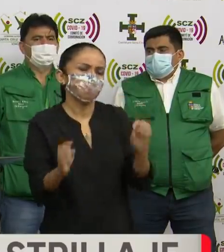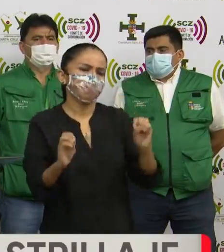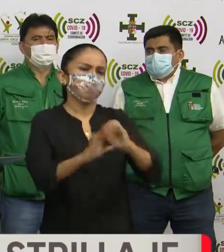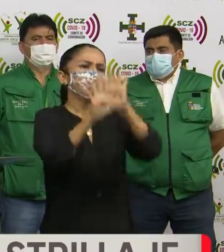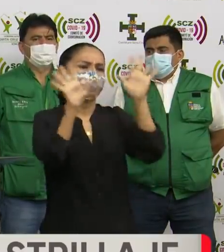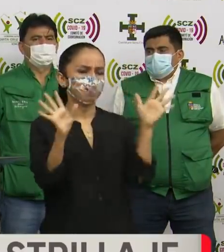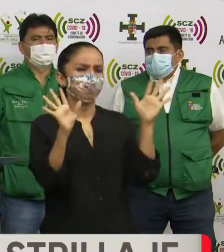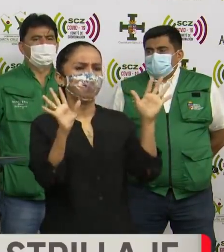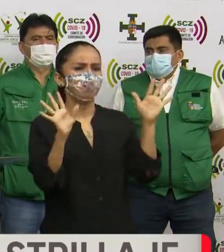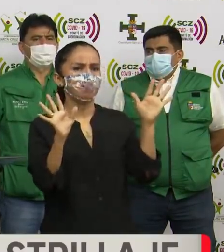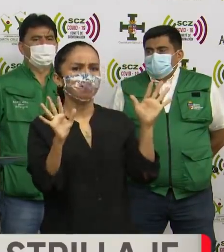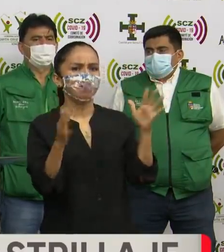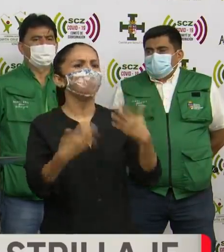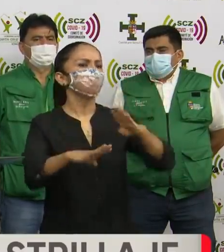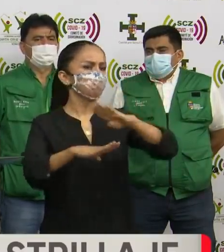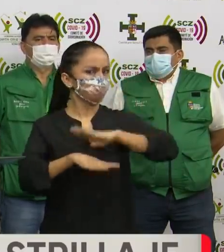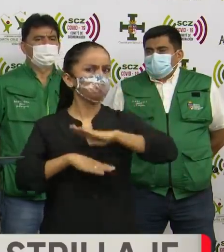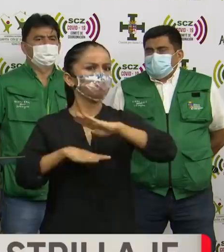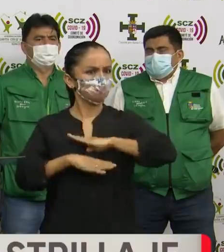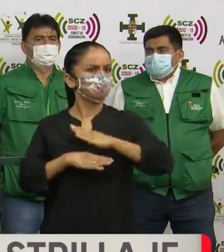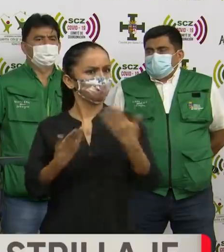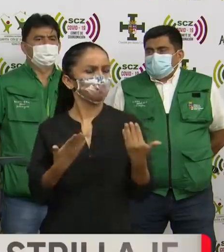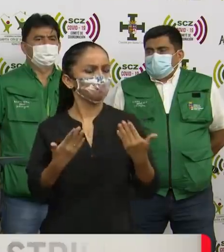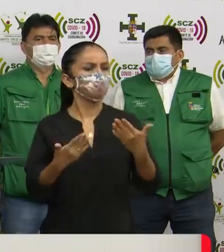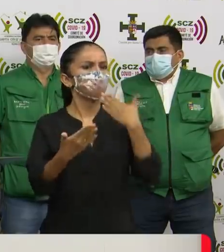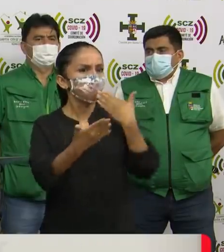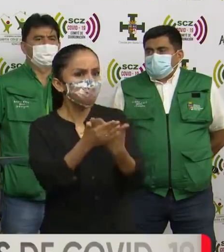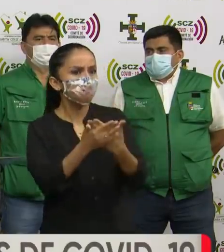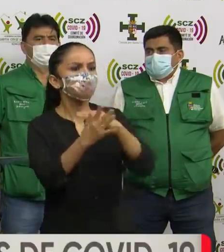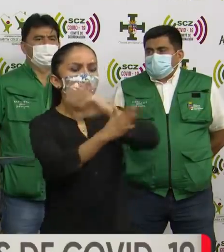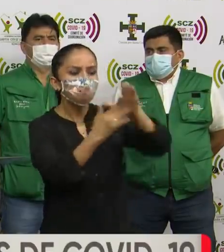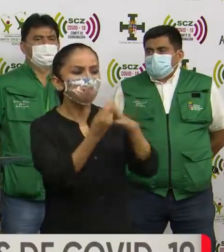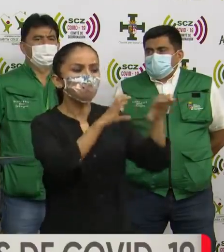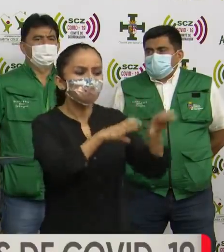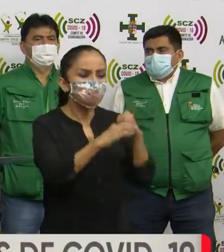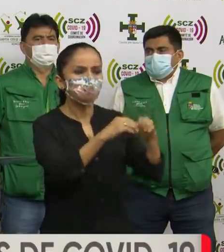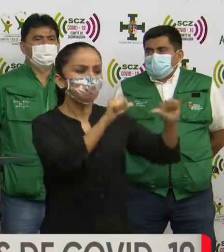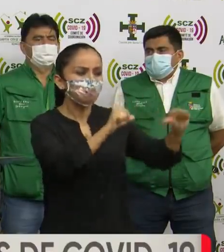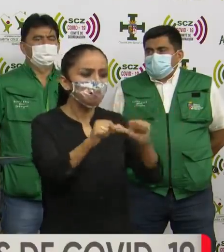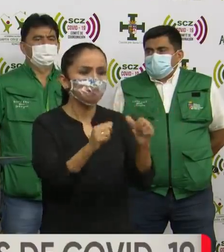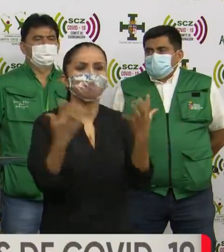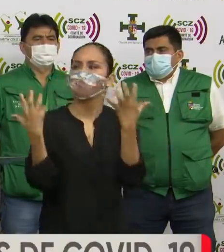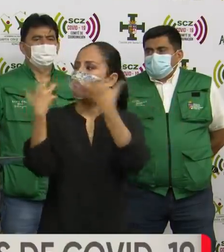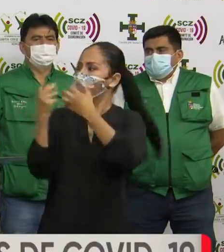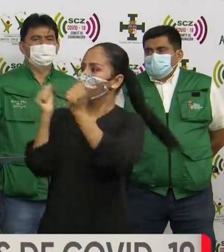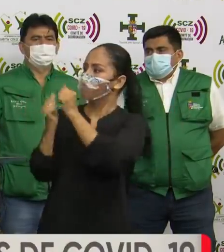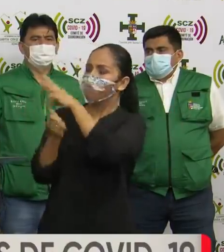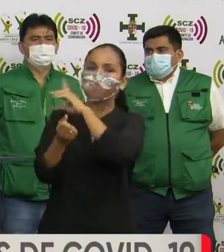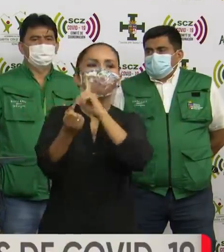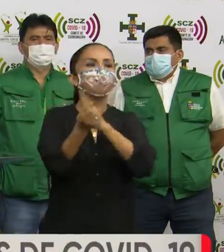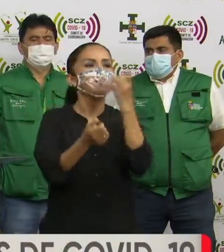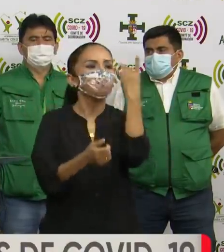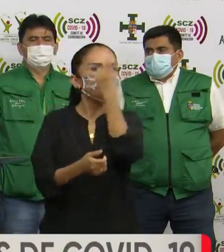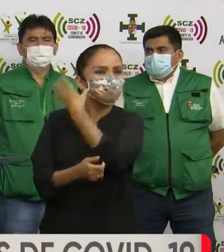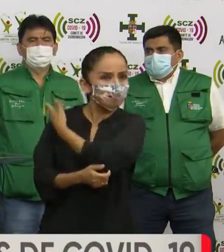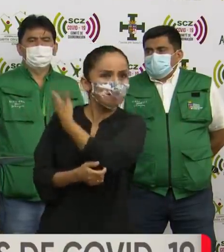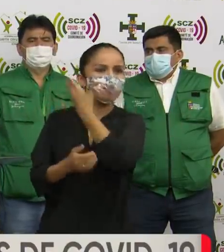evidentemente satisfechos por lo que se ha hecho, conversando con el doctor Marcelo y todos los